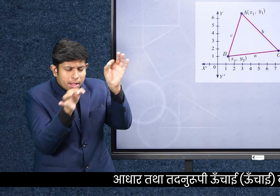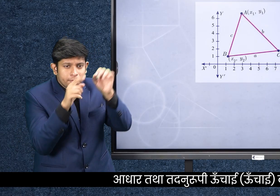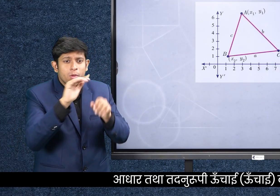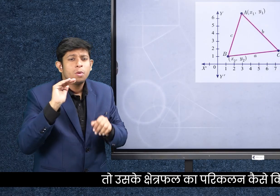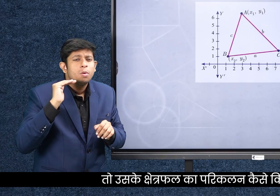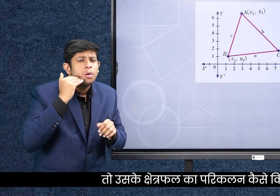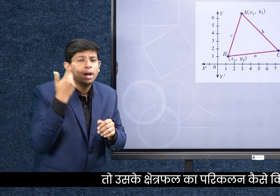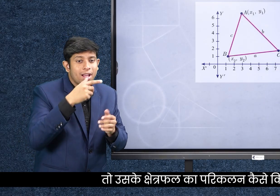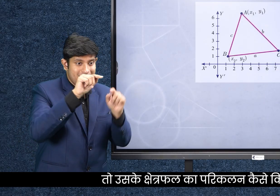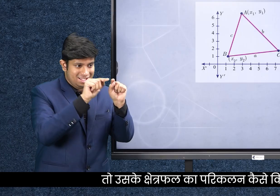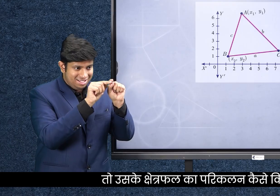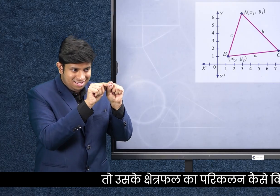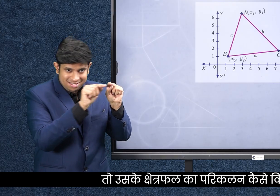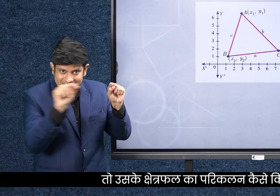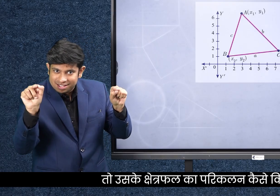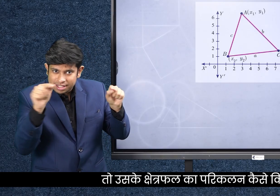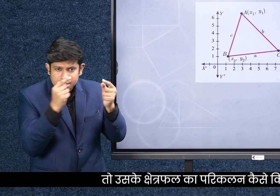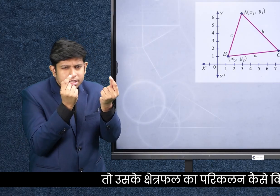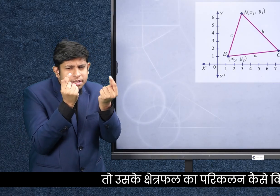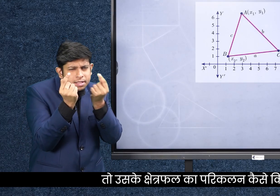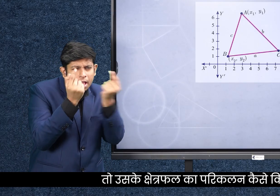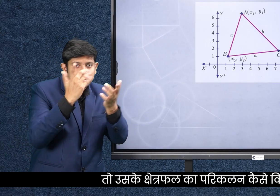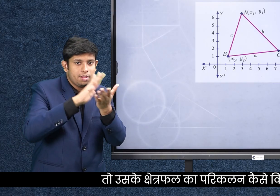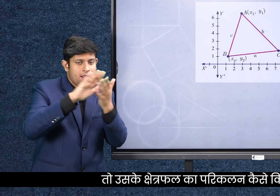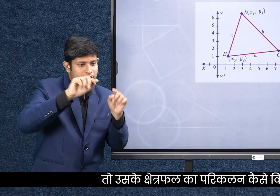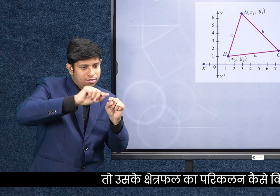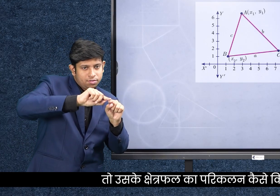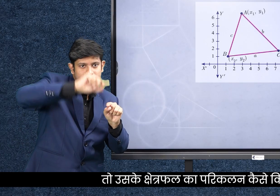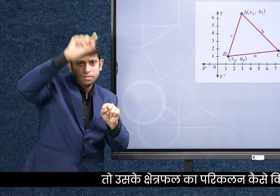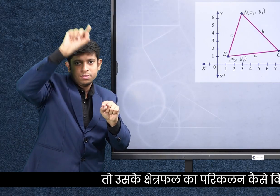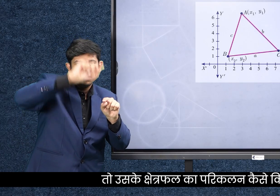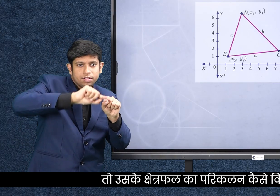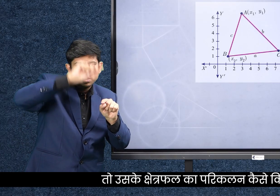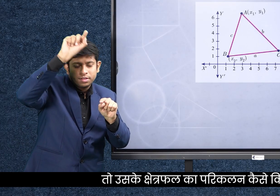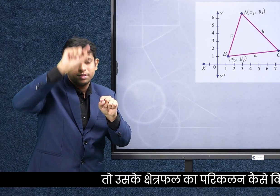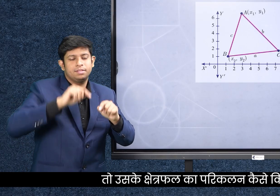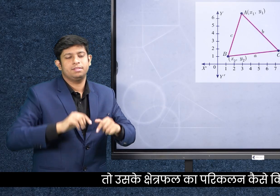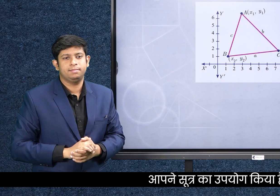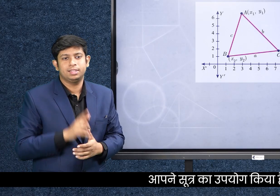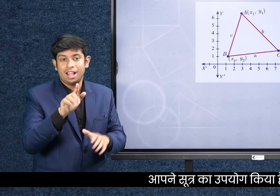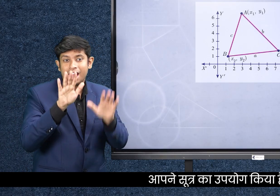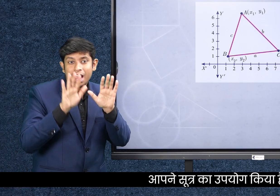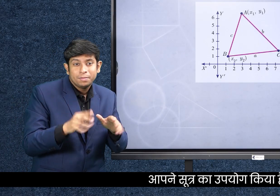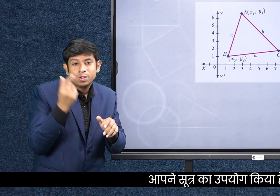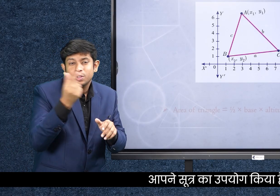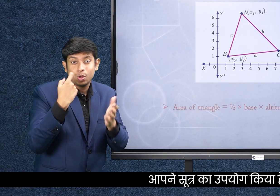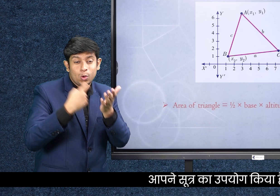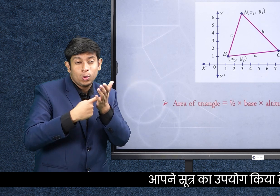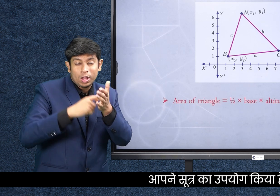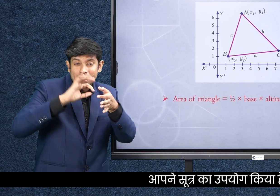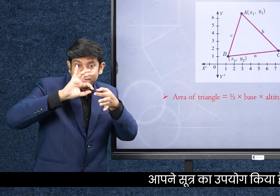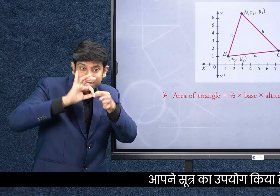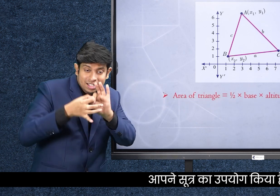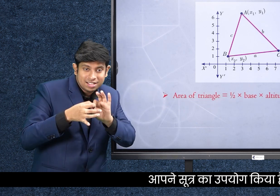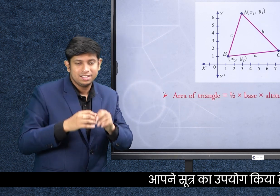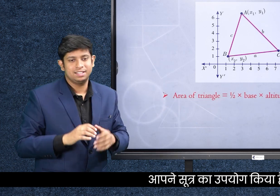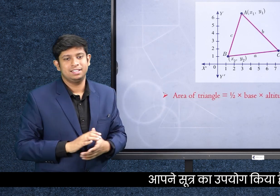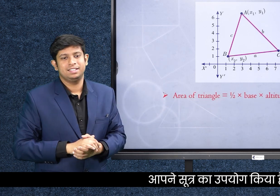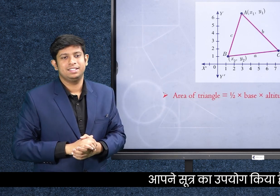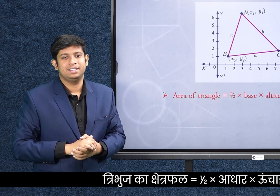है तो उसके क्षेत्रफल का परिकलन कैसे किया जाता है। आपने सूत्र का उपयोग किया है।